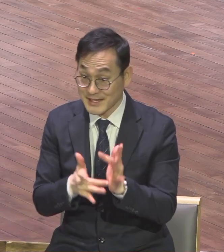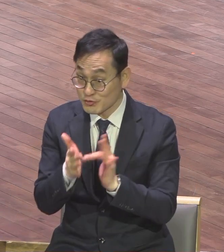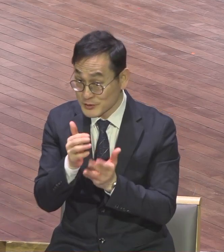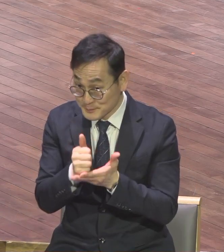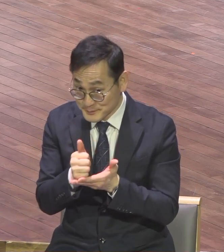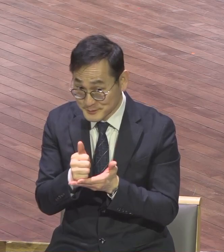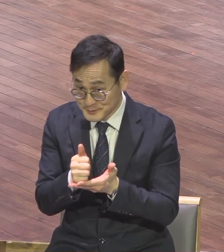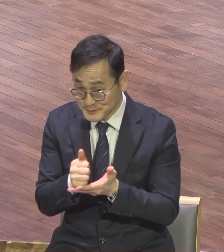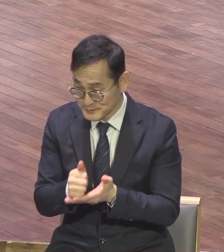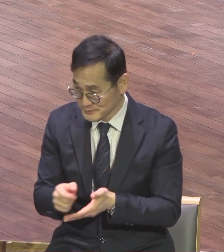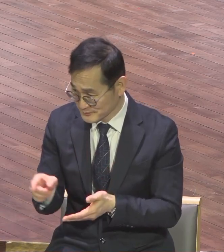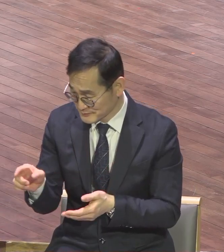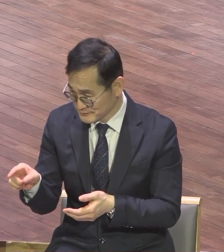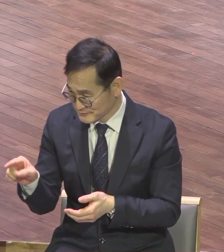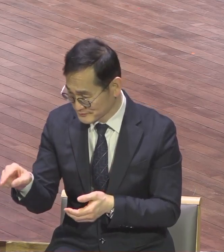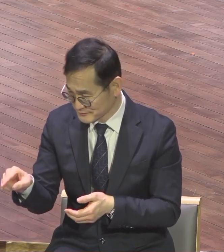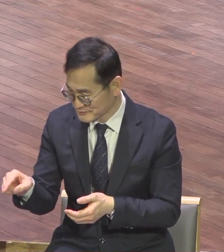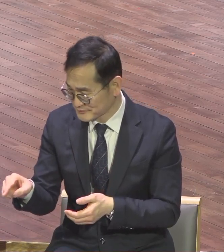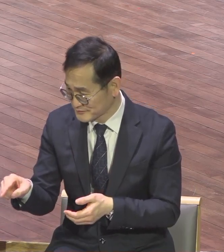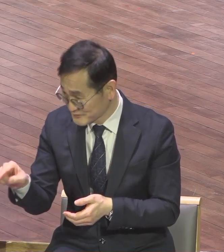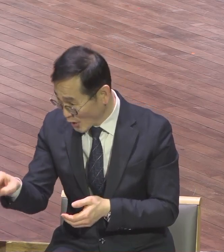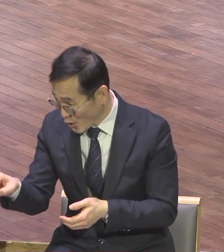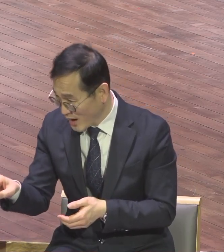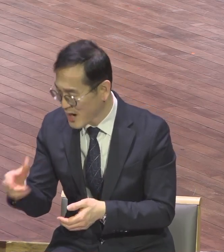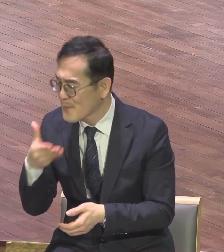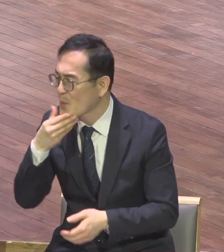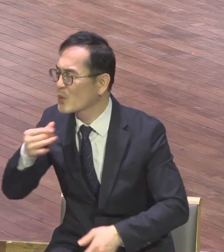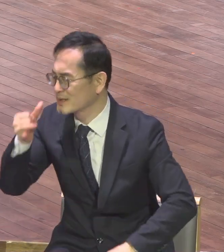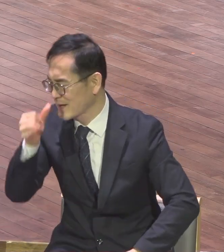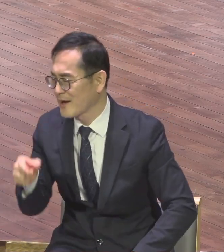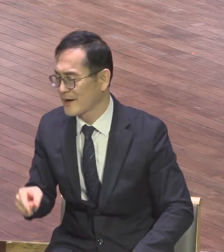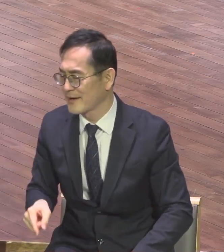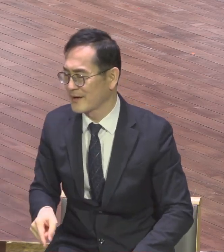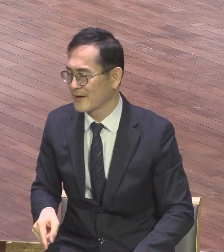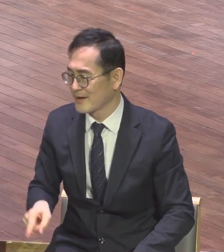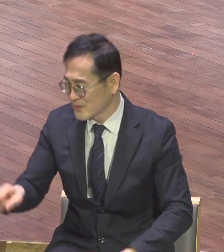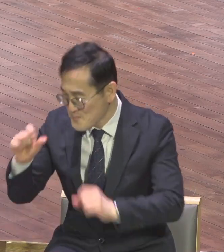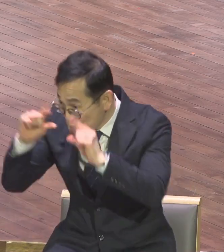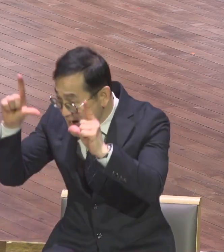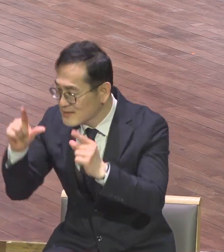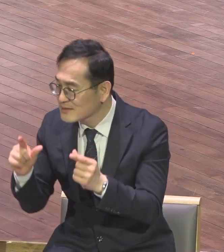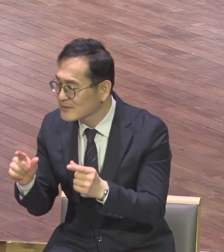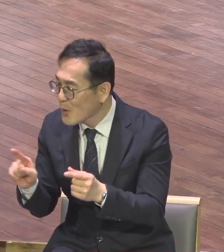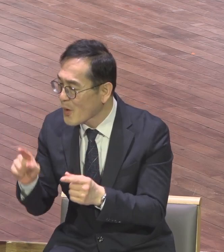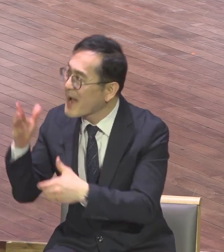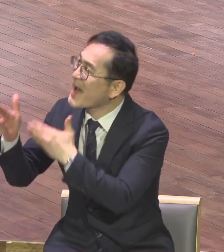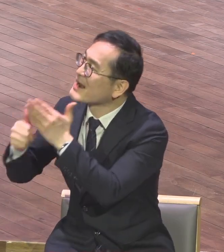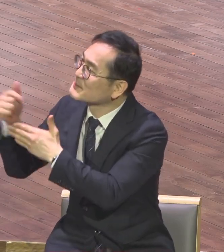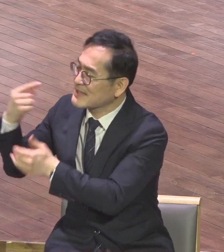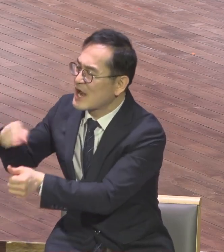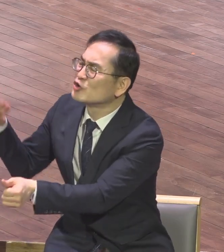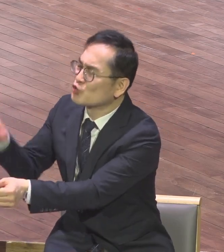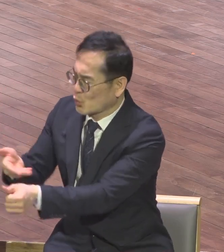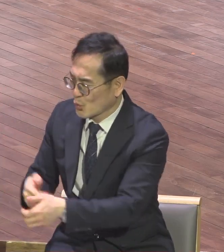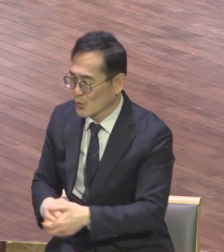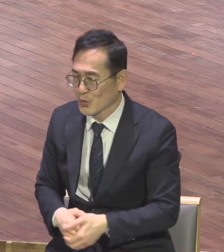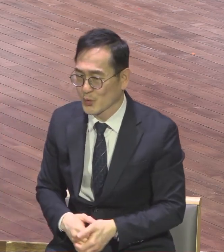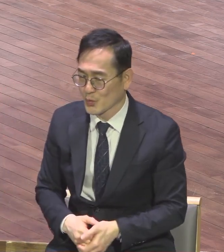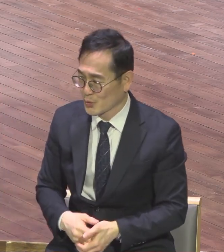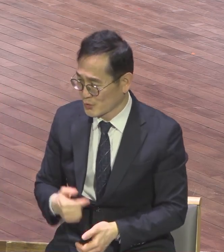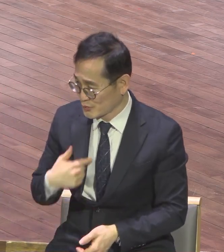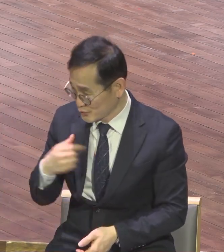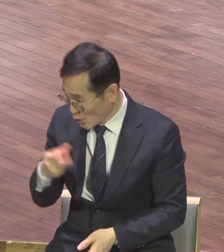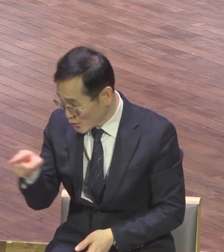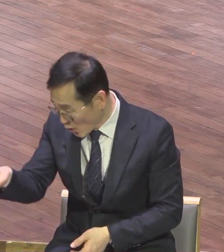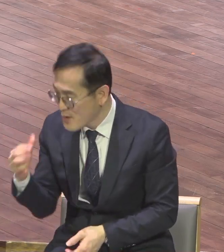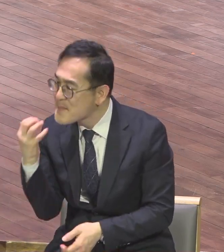19절입니다. 예수께서 대답하여 이르시되, 바요나 시므나, 내가 복이 있도다. 이를 내게 알게 하는 혈육이 아니요 하늘에 계신 내 아버지시니라. 또 내가 내게 이르러